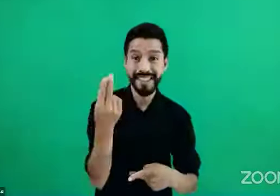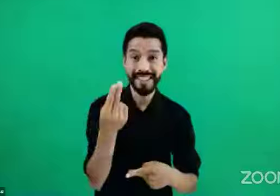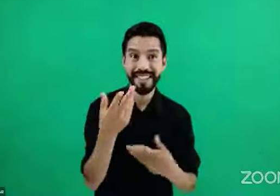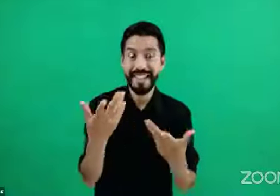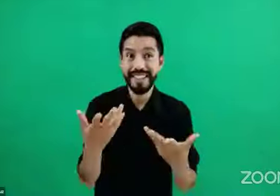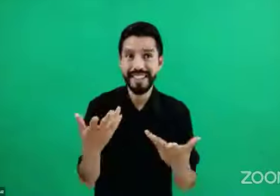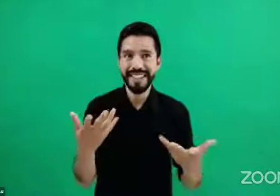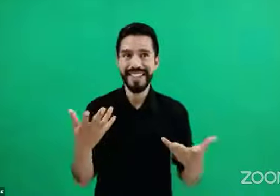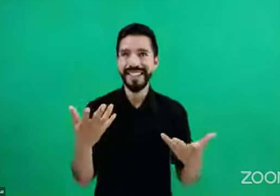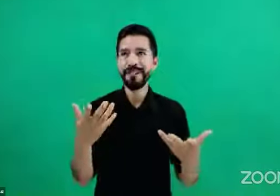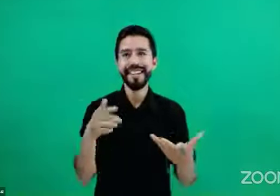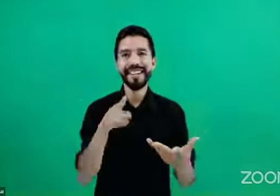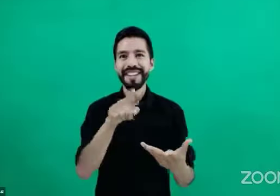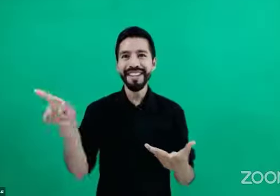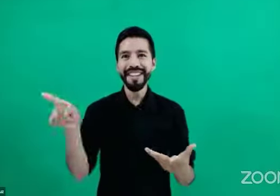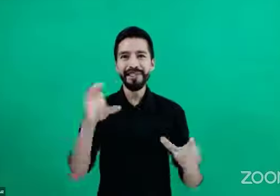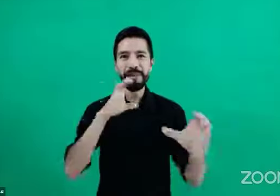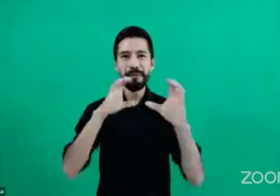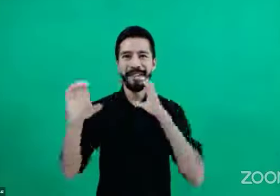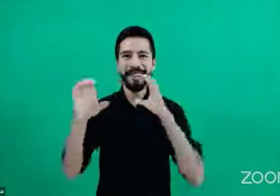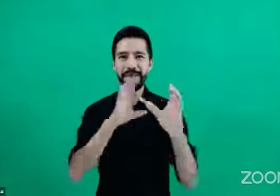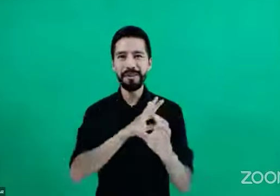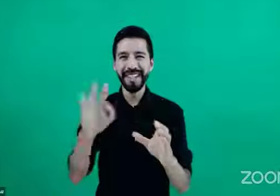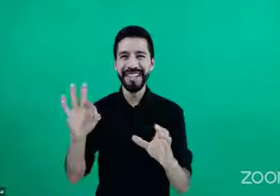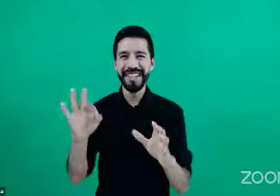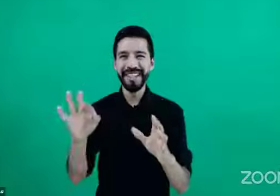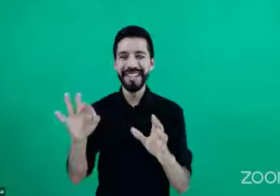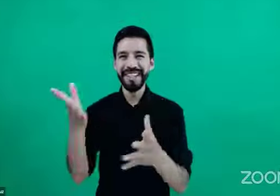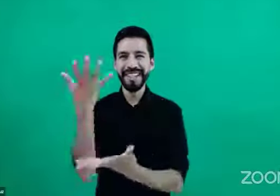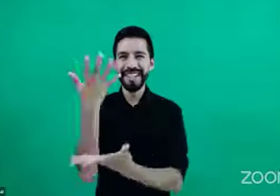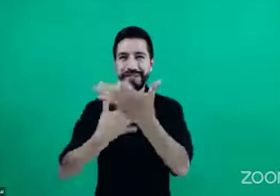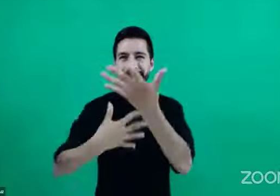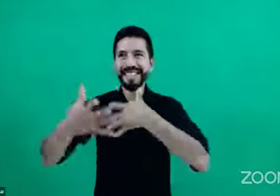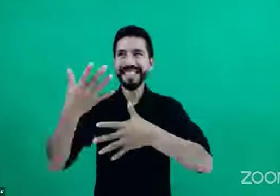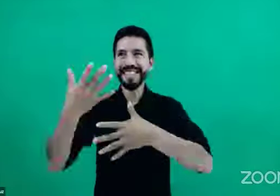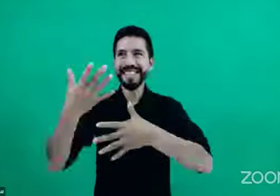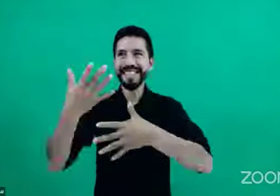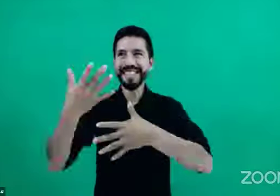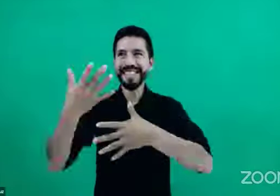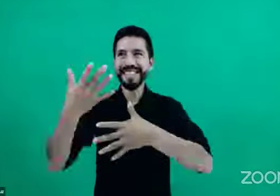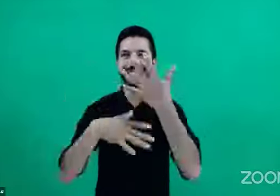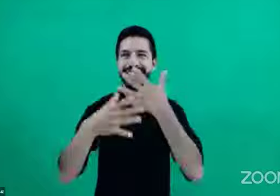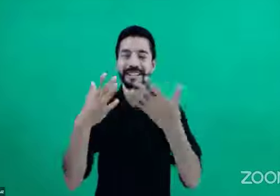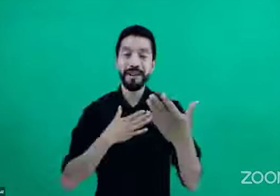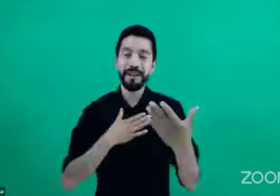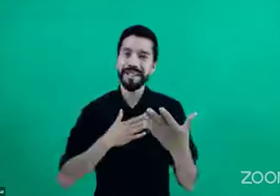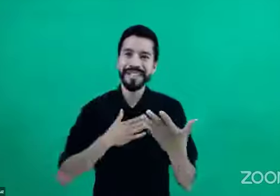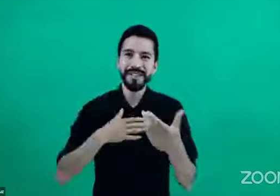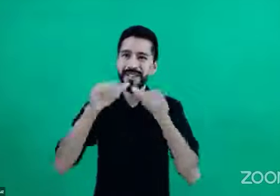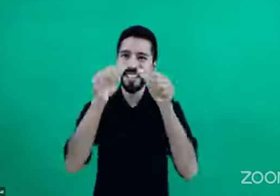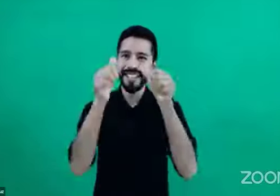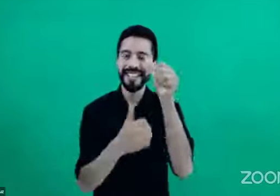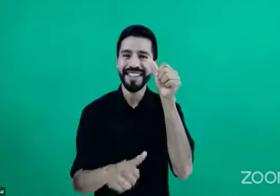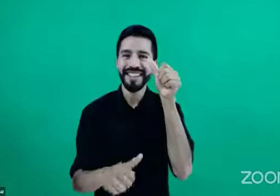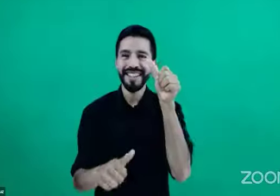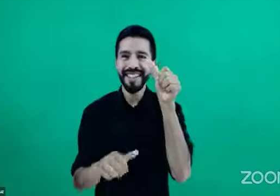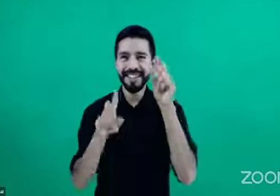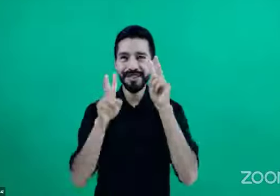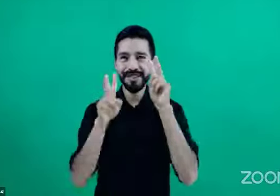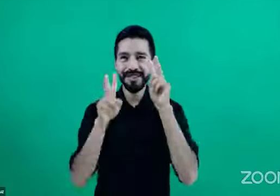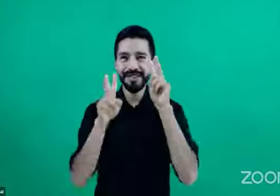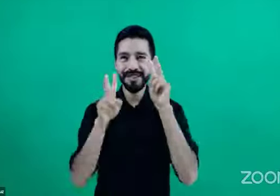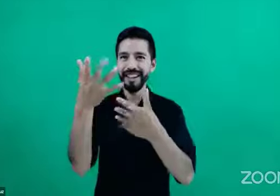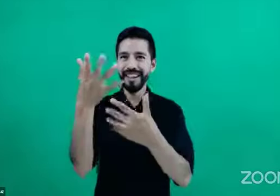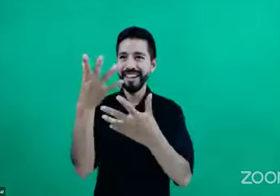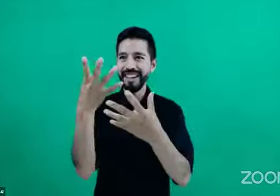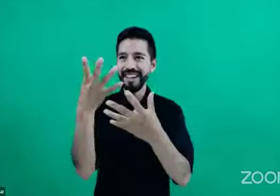hablar, sin la necesidad de hablar, ellos se pueden comunicar. Y más, la lengua de señas para mí es un arte. El hecho